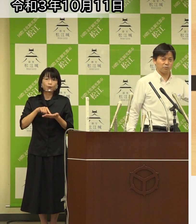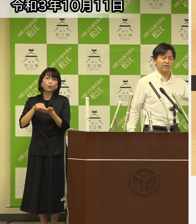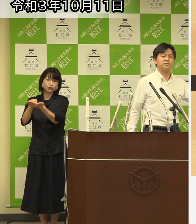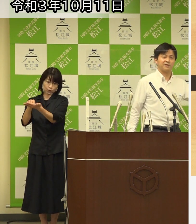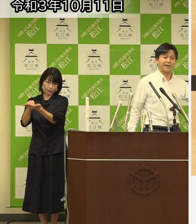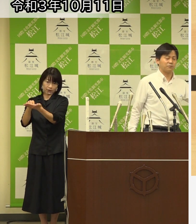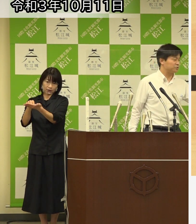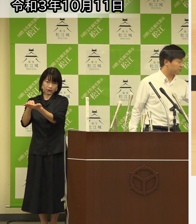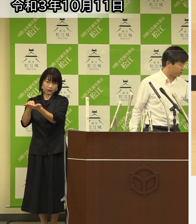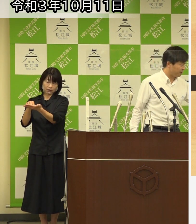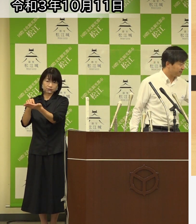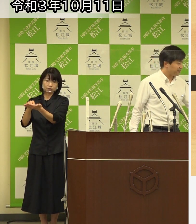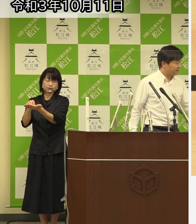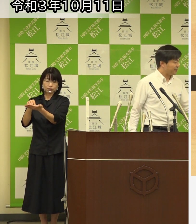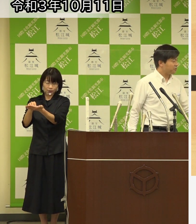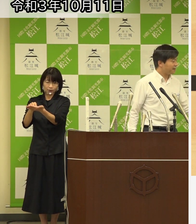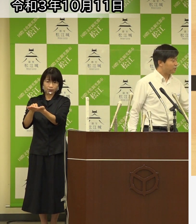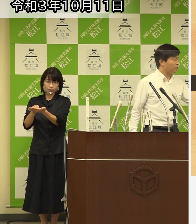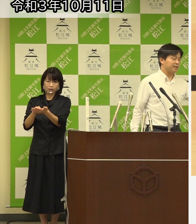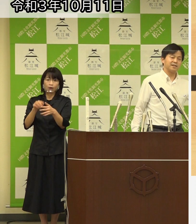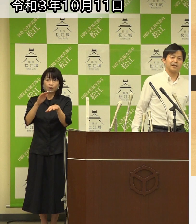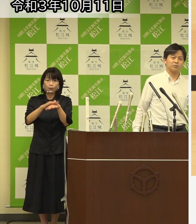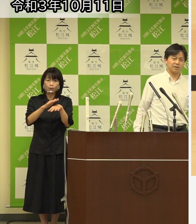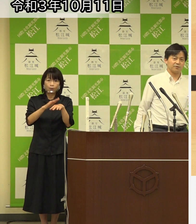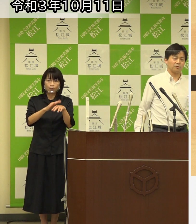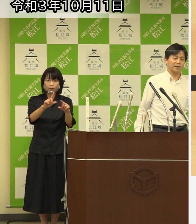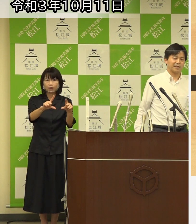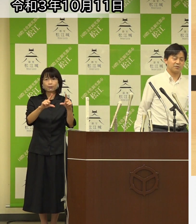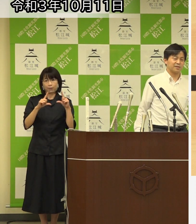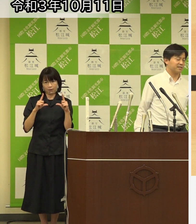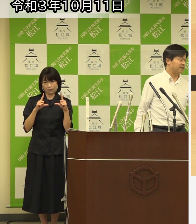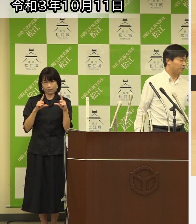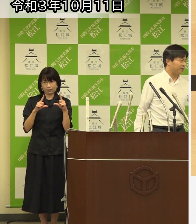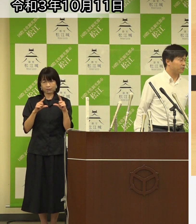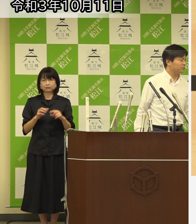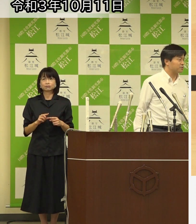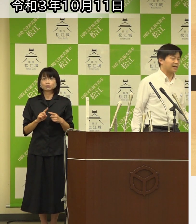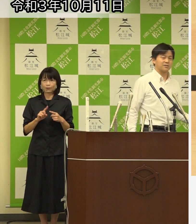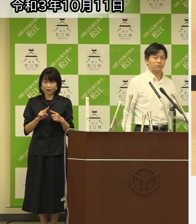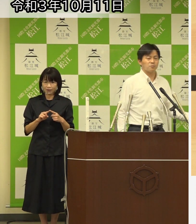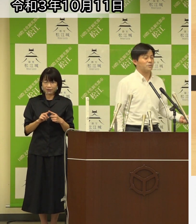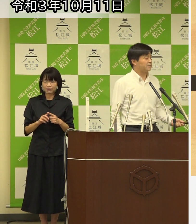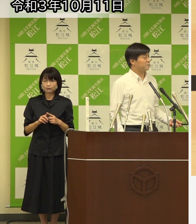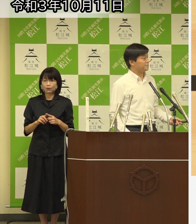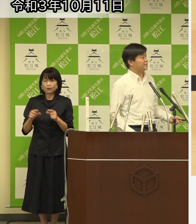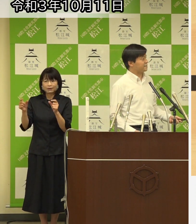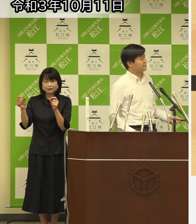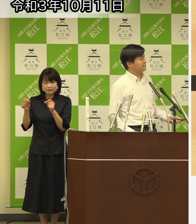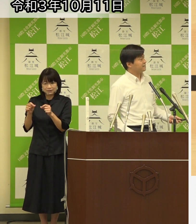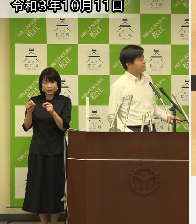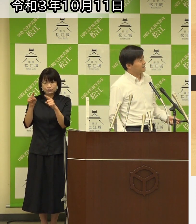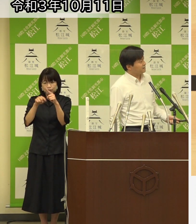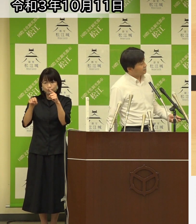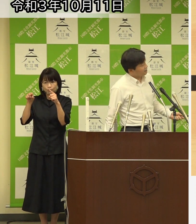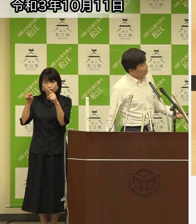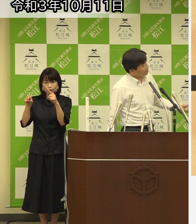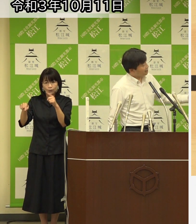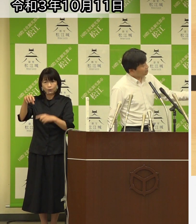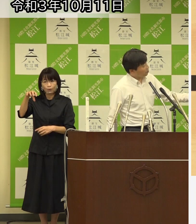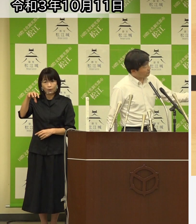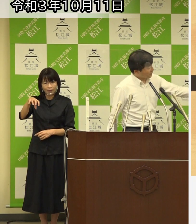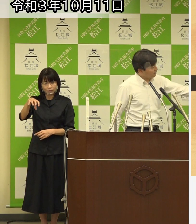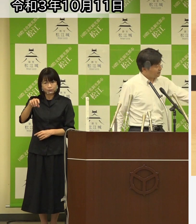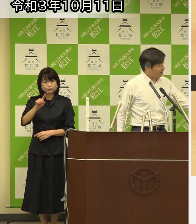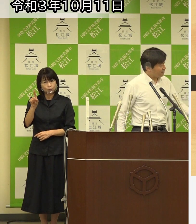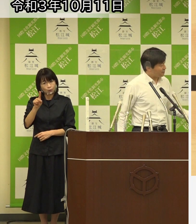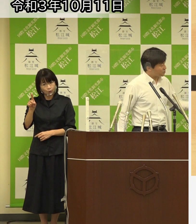続きのリンクが登場する、あるいは公園に行きたいとき、ここから一番近い公園というのを探すこともできるわけです。これ